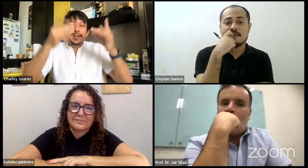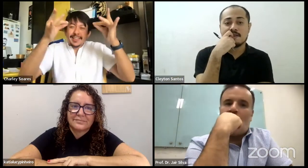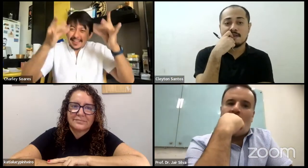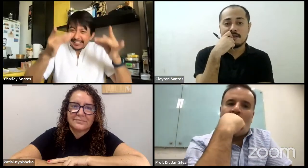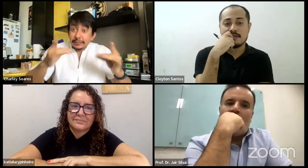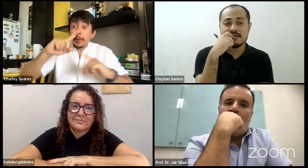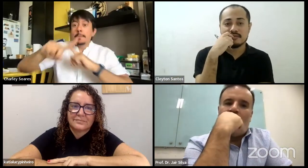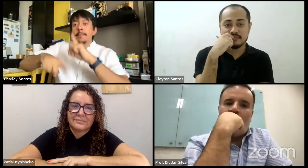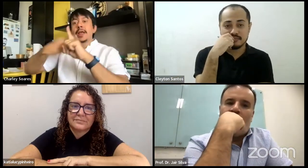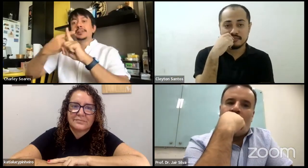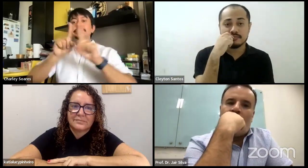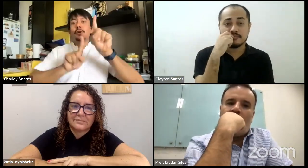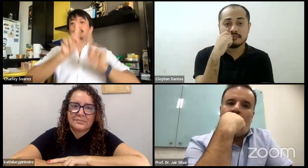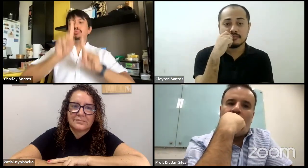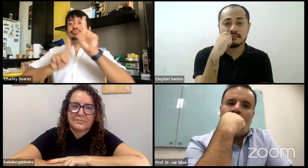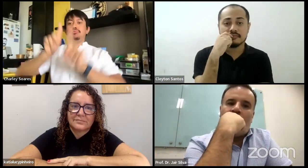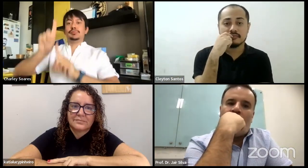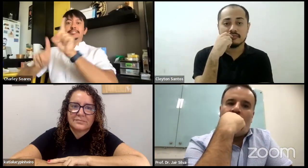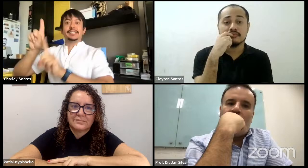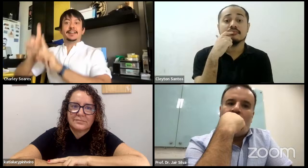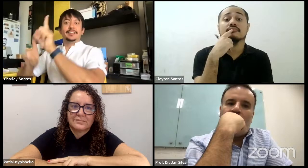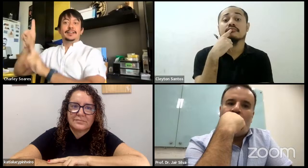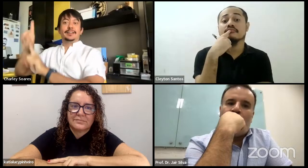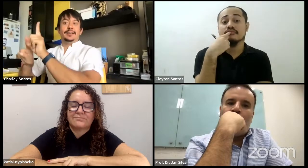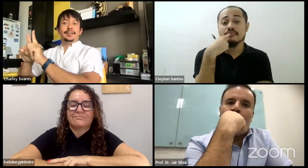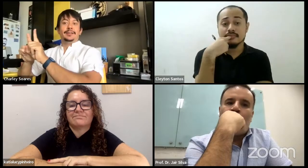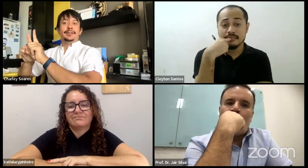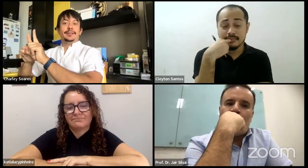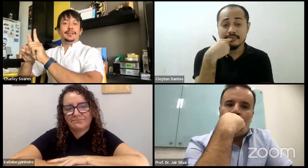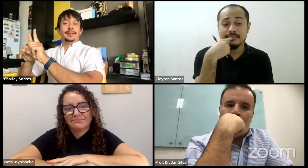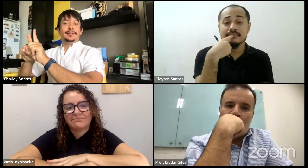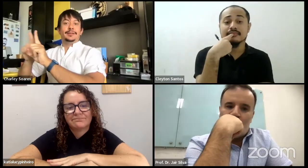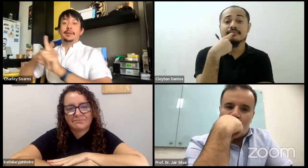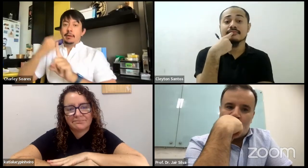eu penso que seria interessante você faça